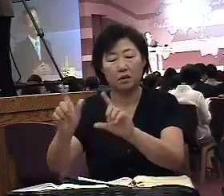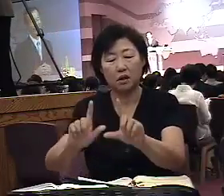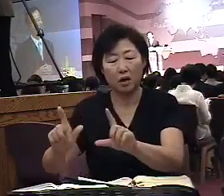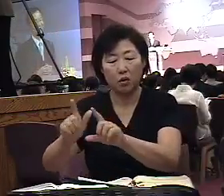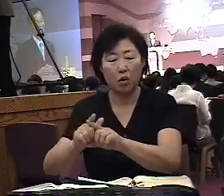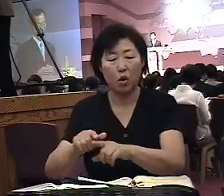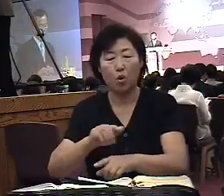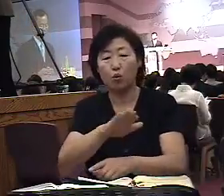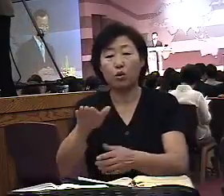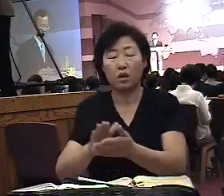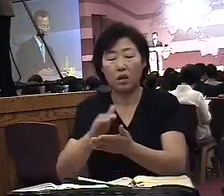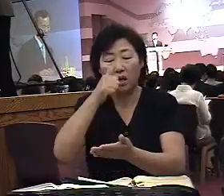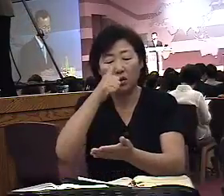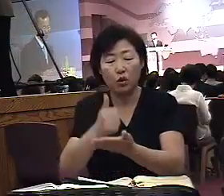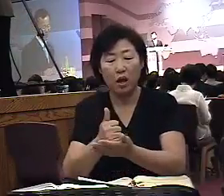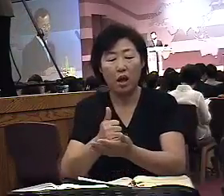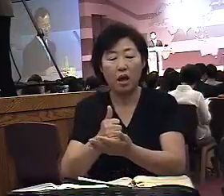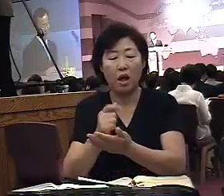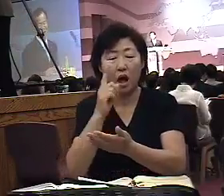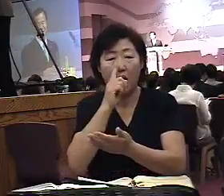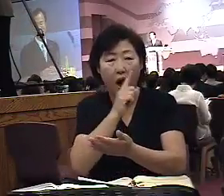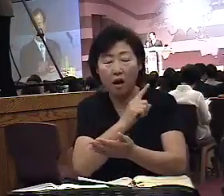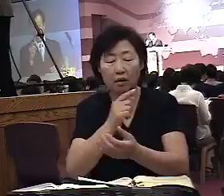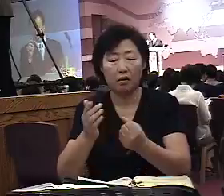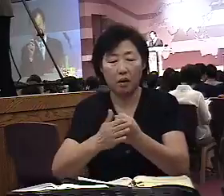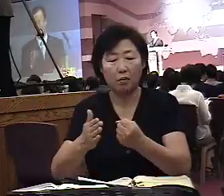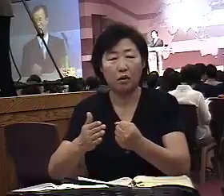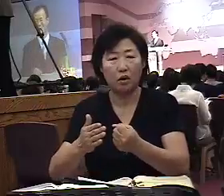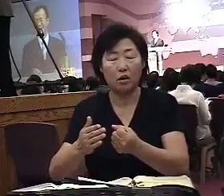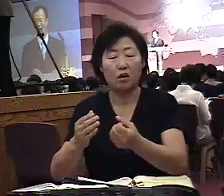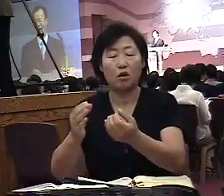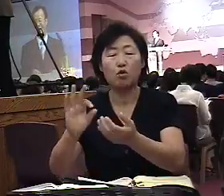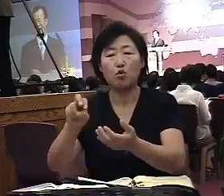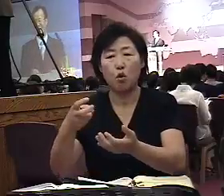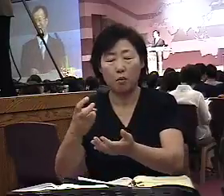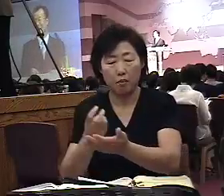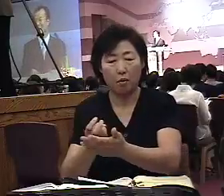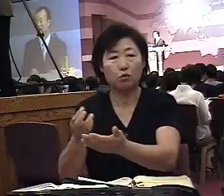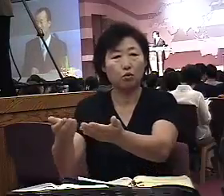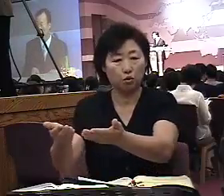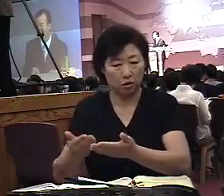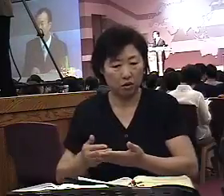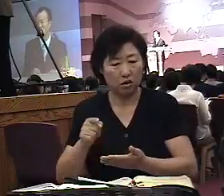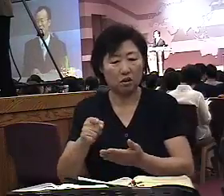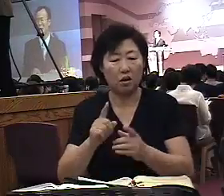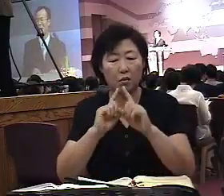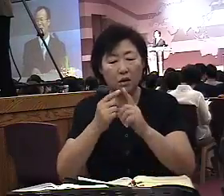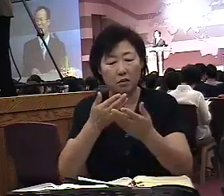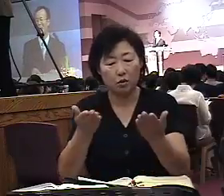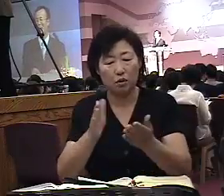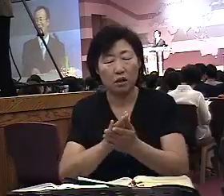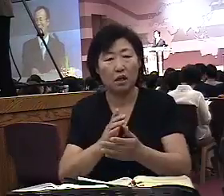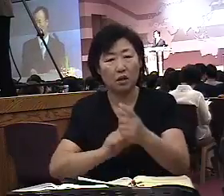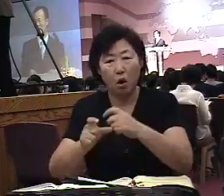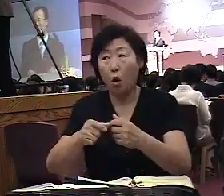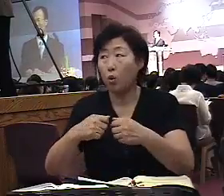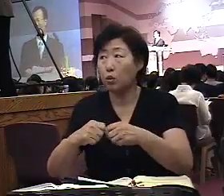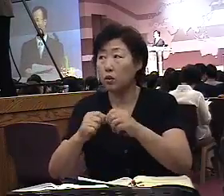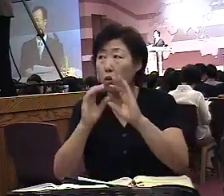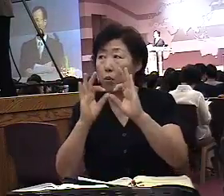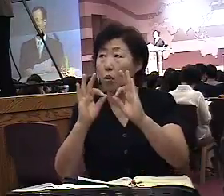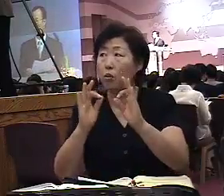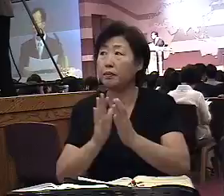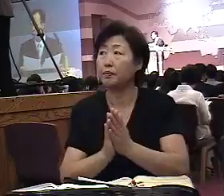죄악 때문에 주신 것이라고 말씀을 해주시고 있습니다. 자, 이 말씀을 조금 더 구체적으로